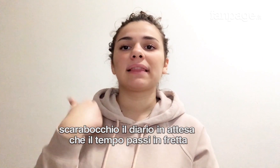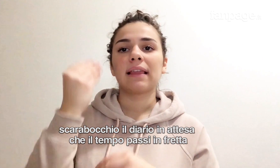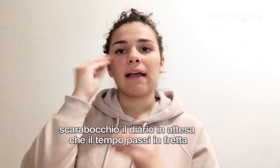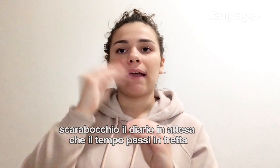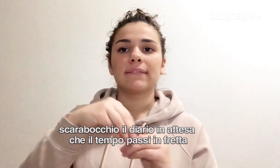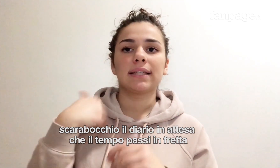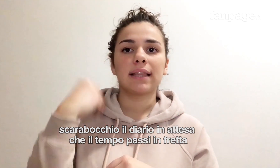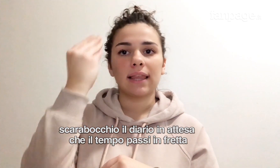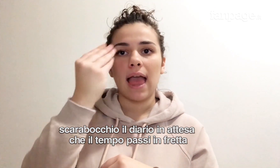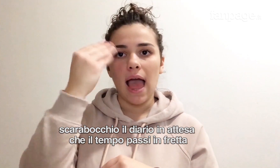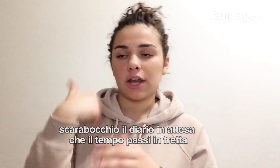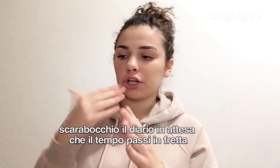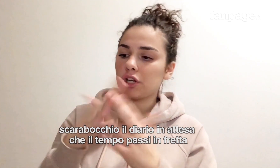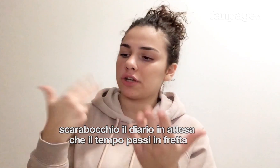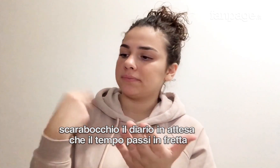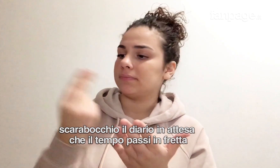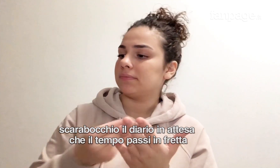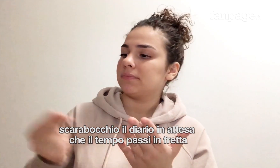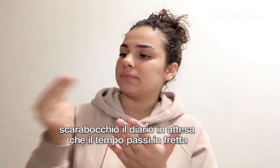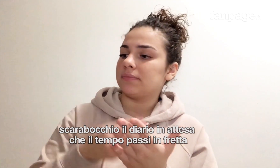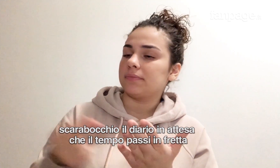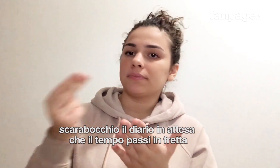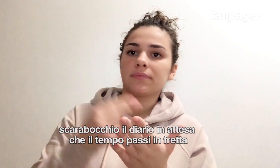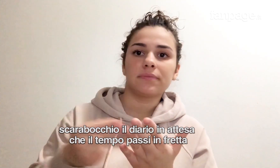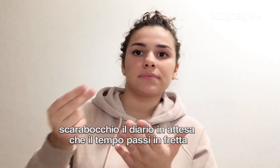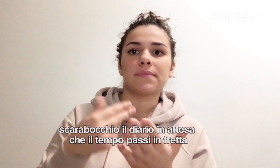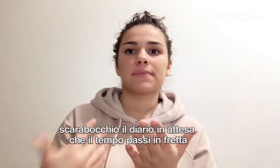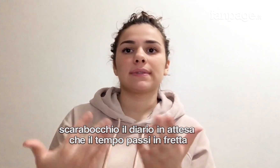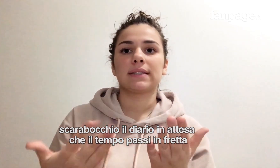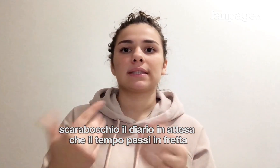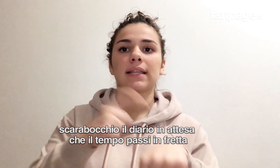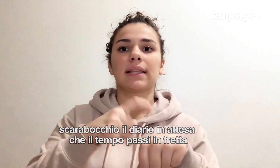Scarabocchio e diario, in attesa che il tempo passi in fretta.